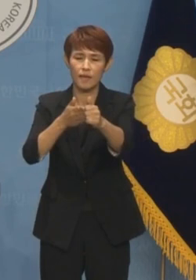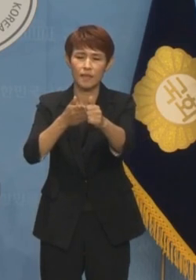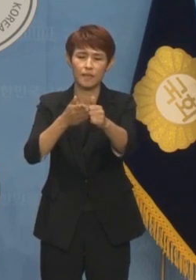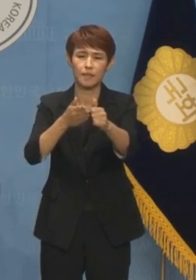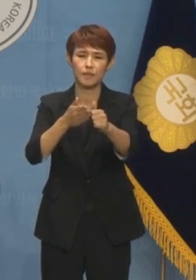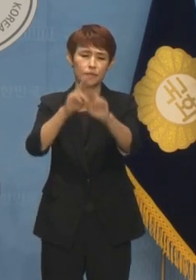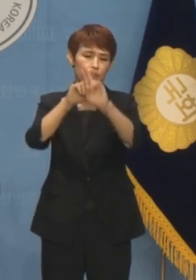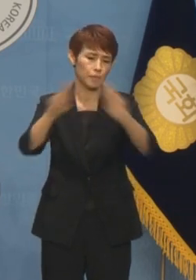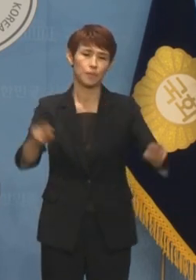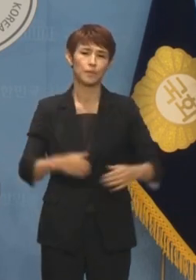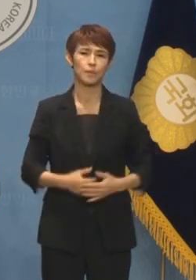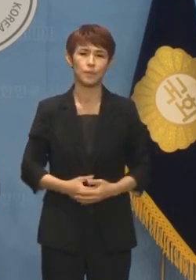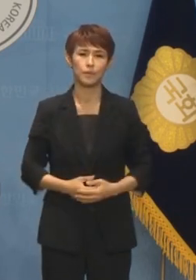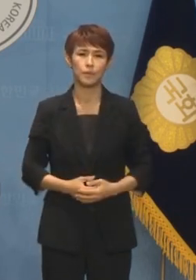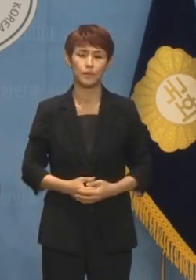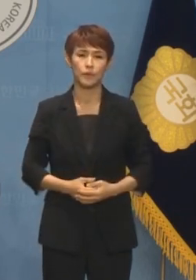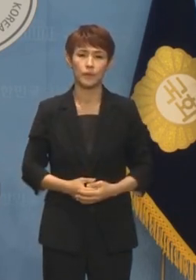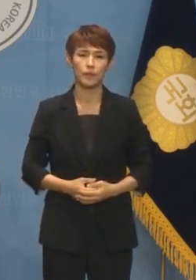취소하겠습니다.